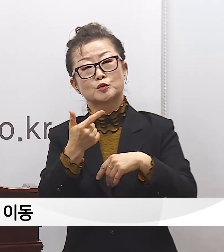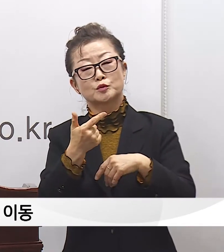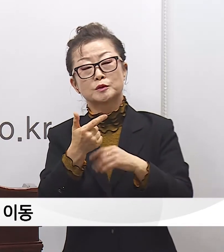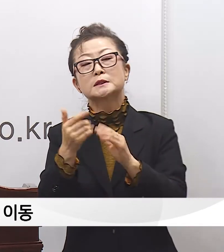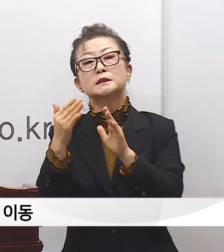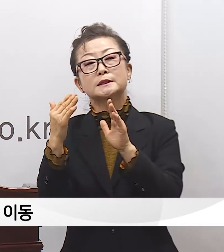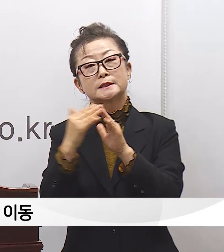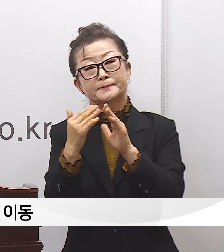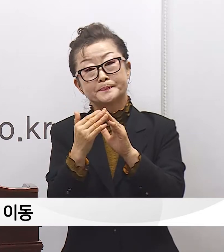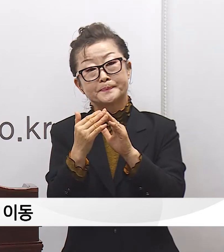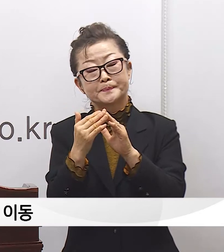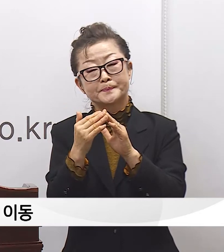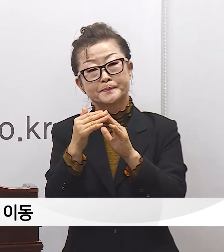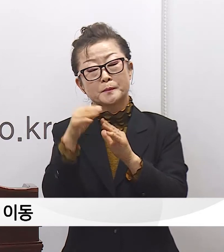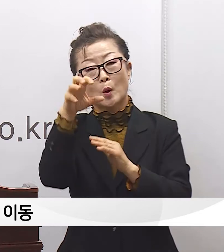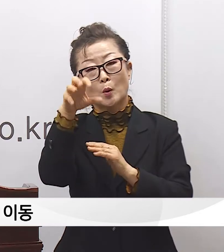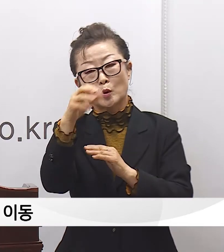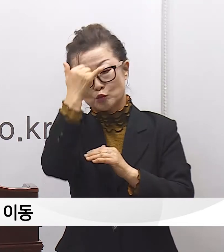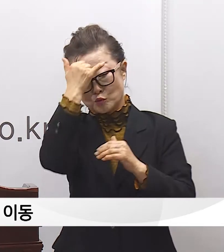거주지인